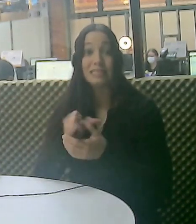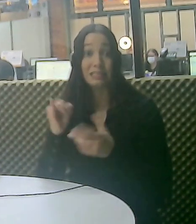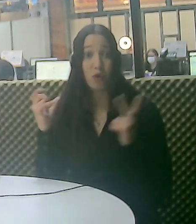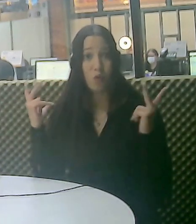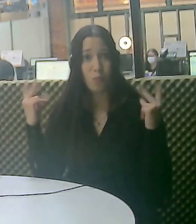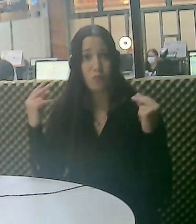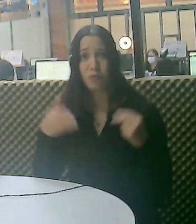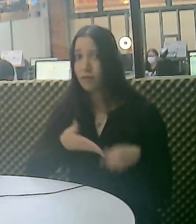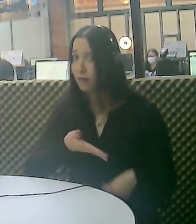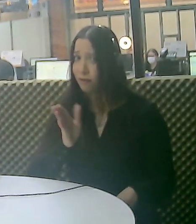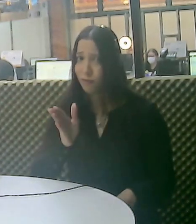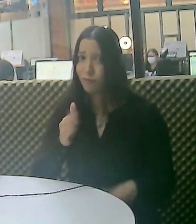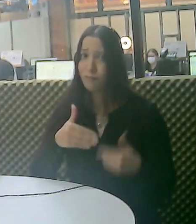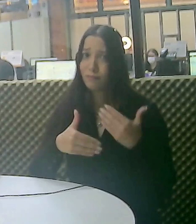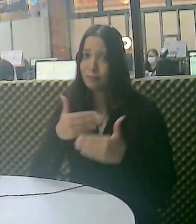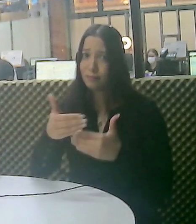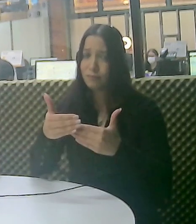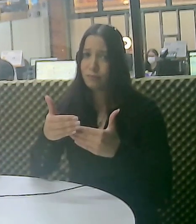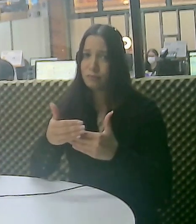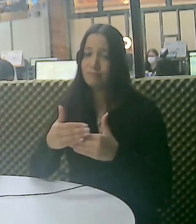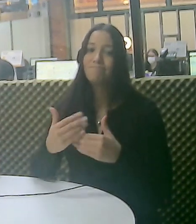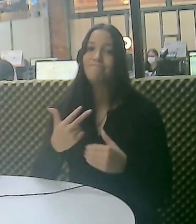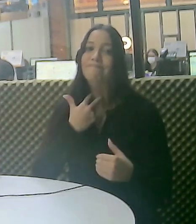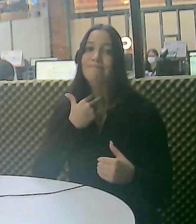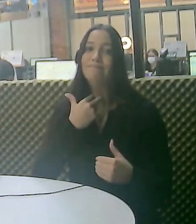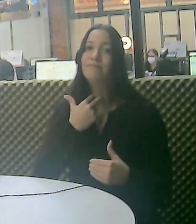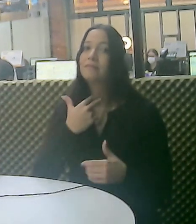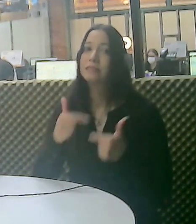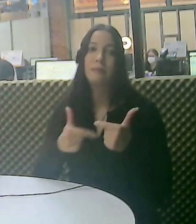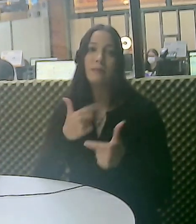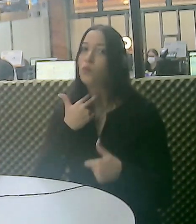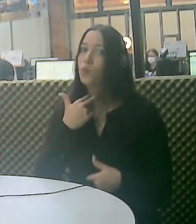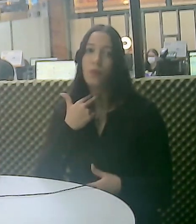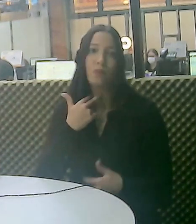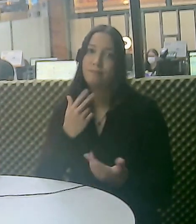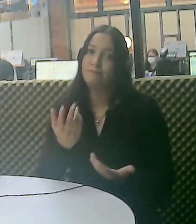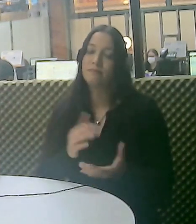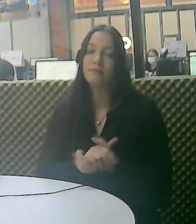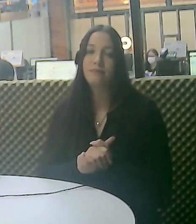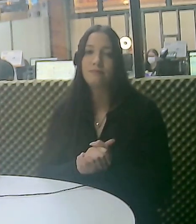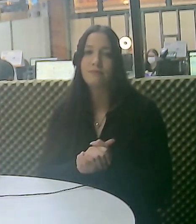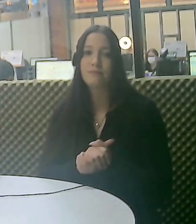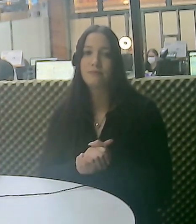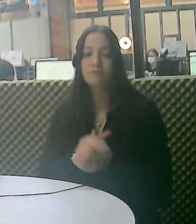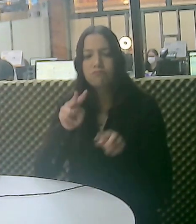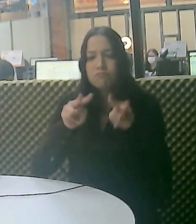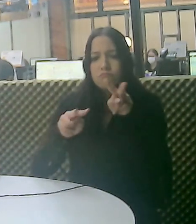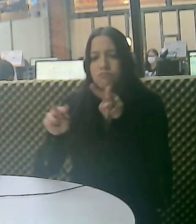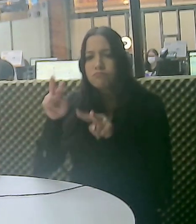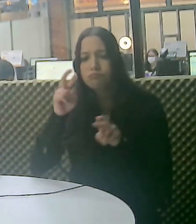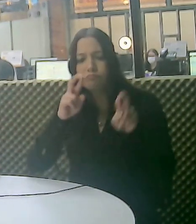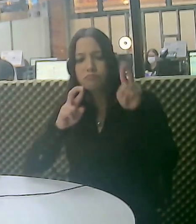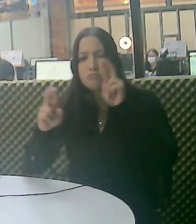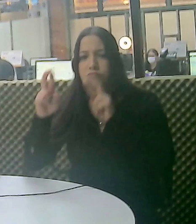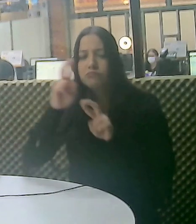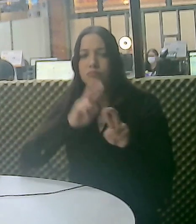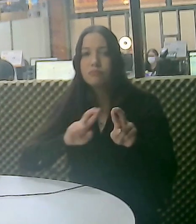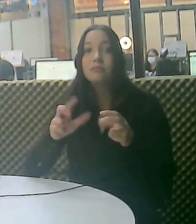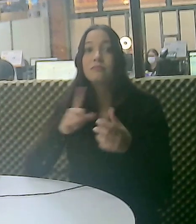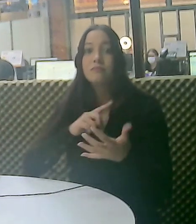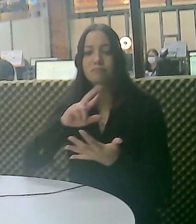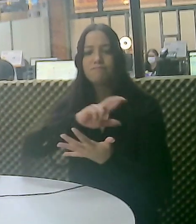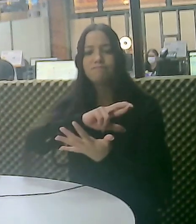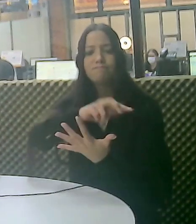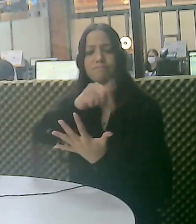motorista não participe do processo, ficará impedido de exercer suas atividades. Durante a inspeção, os veículos devem atender a